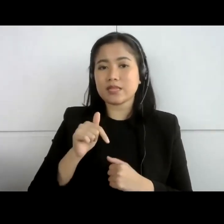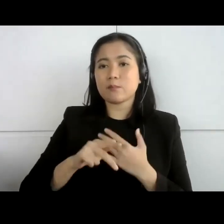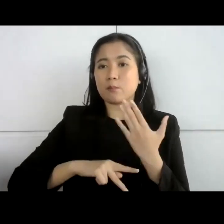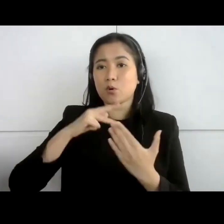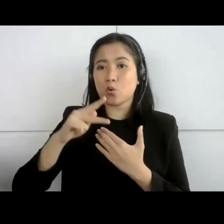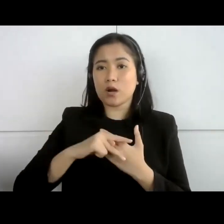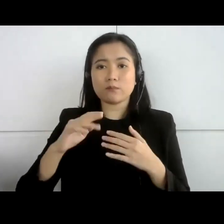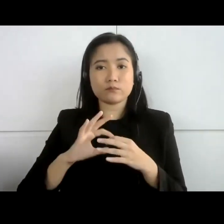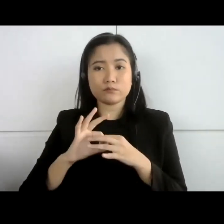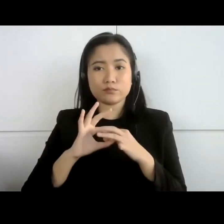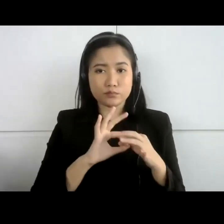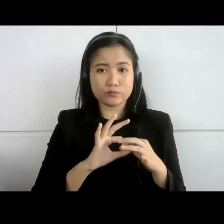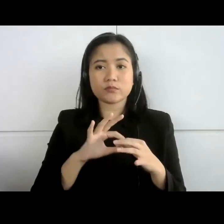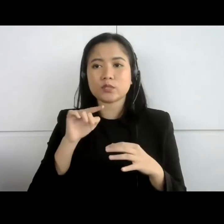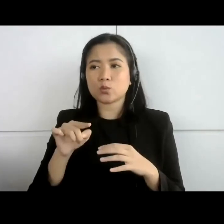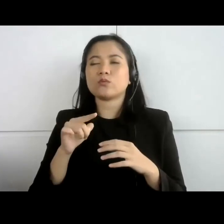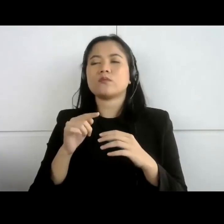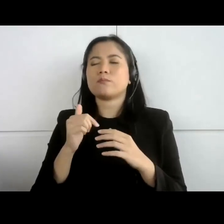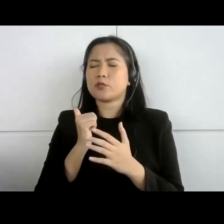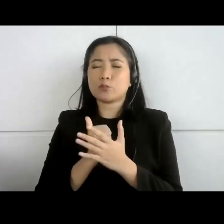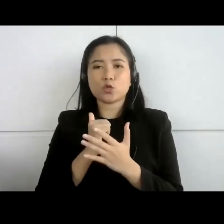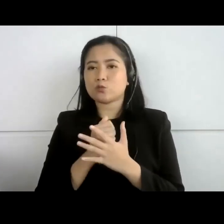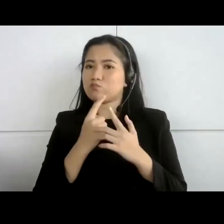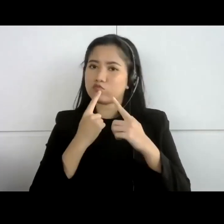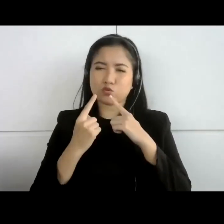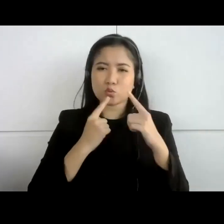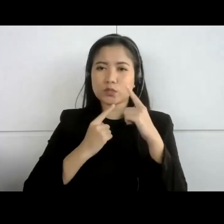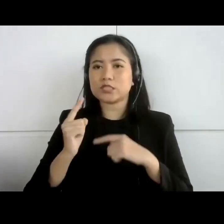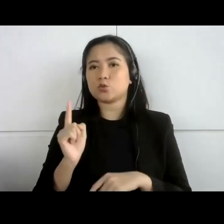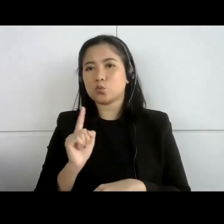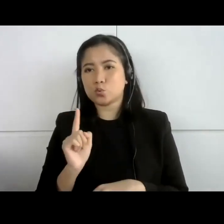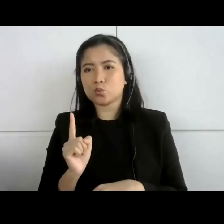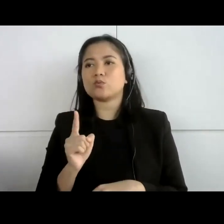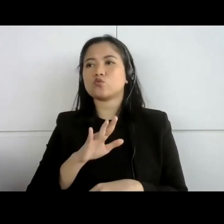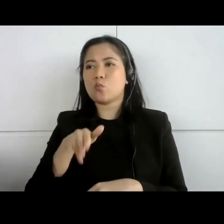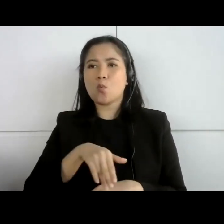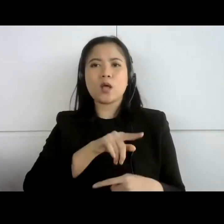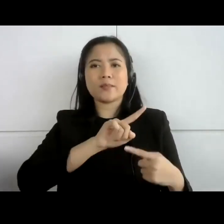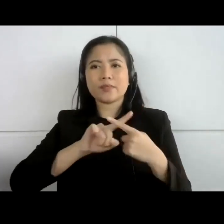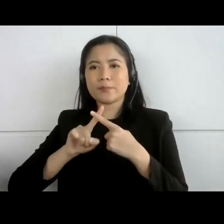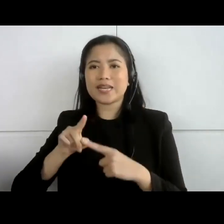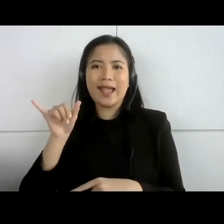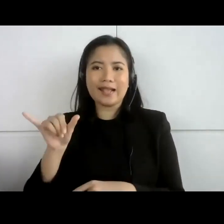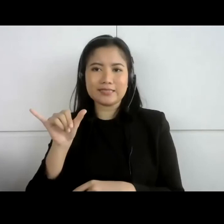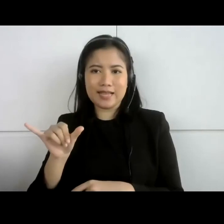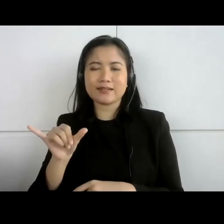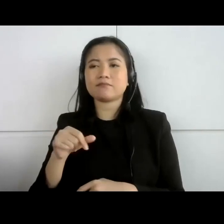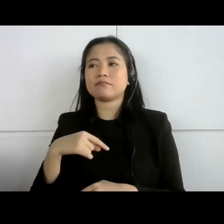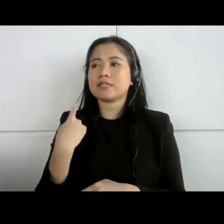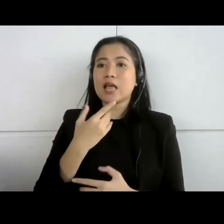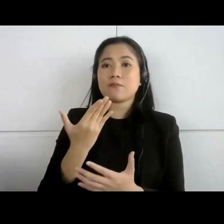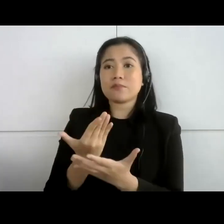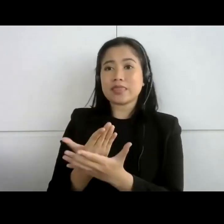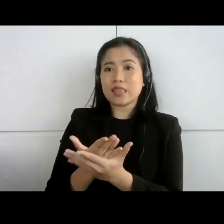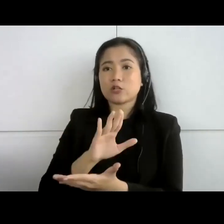ini benar-benar didiskusikan secara baik dengan kawan-kawan yayasan dan kami minta pada